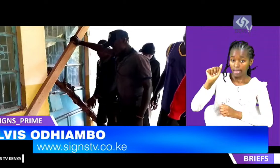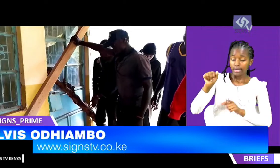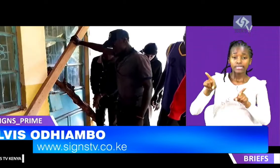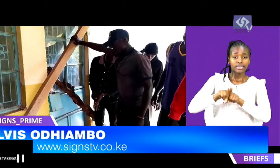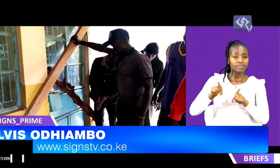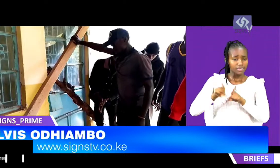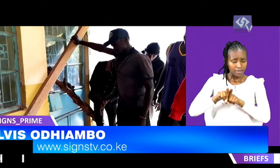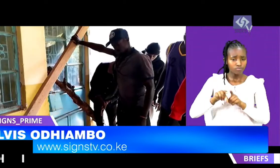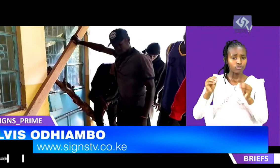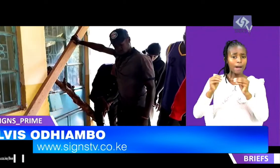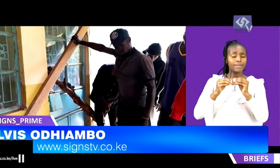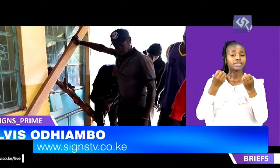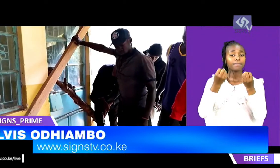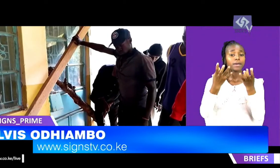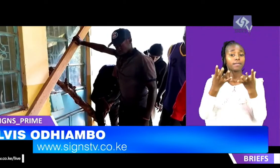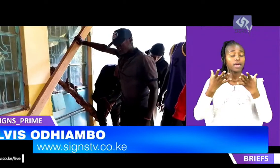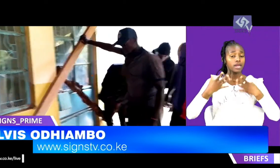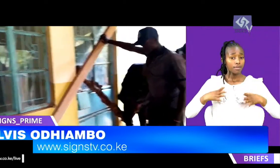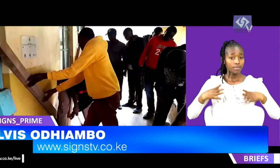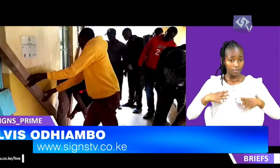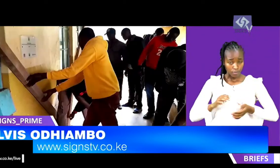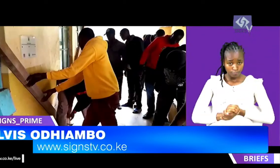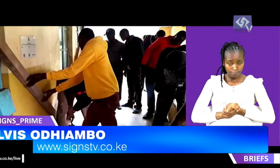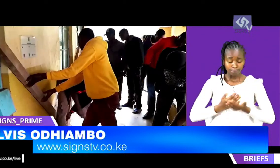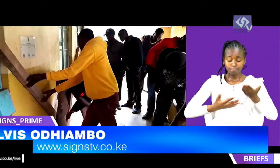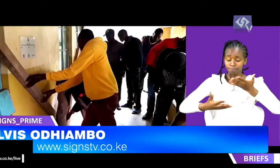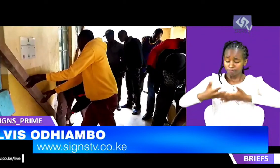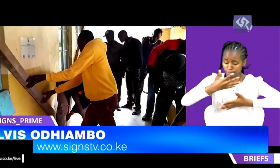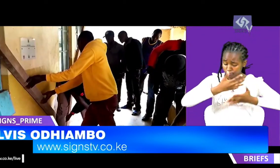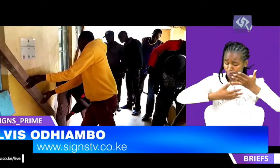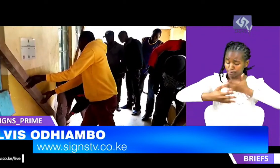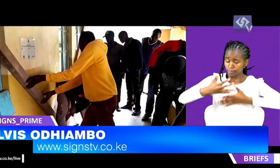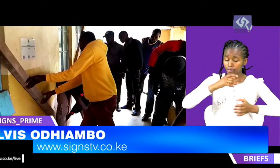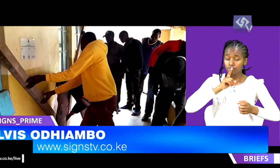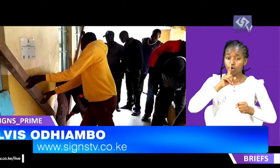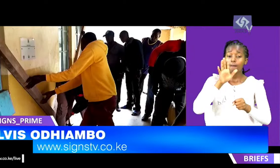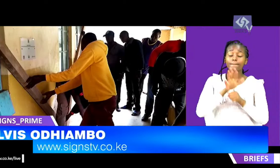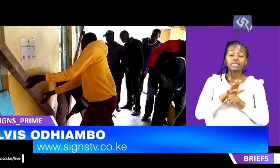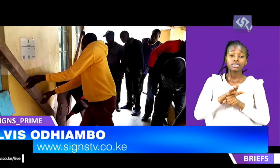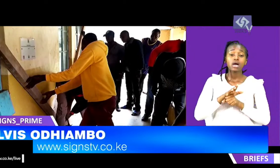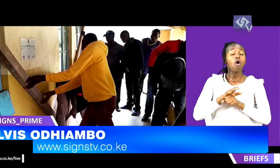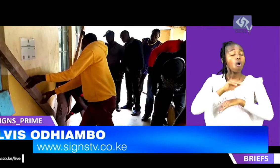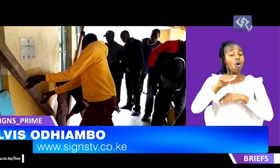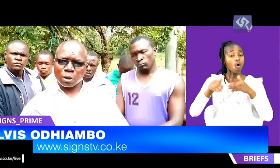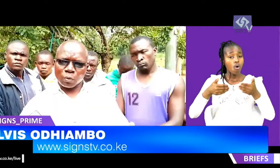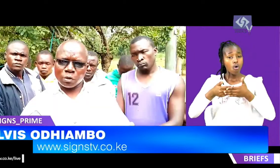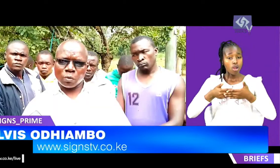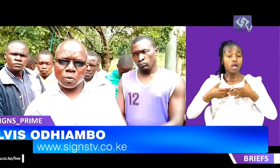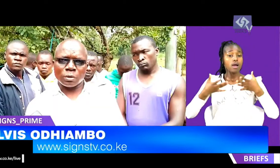tukasemesana wakati waahidi ya kwamba wale watu wanaenda kufanya hii kazi lazima watoke kwa hiyo ward.